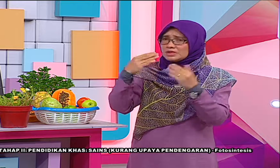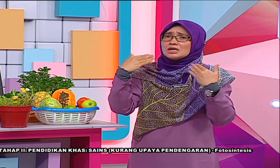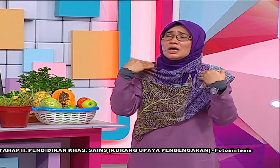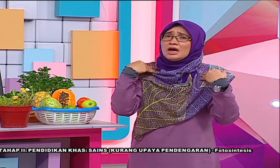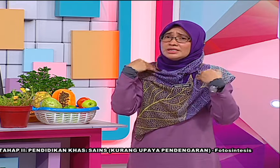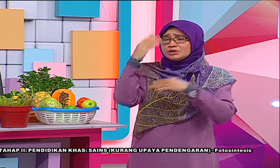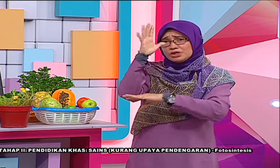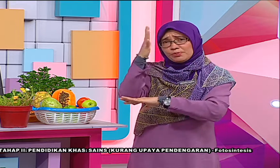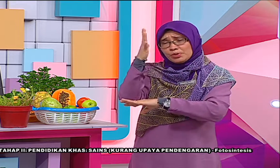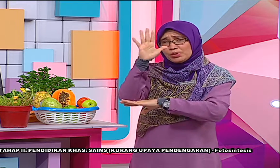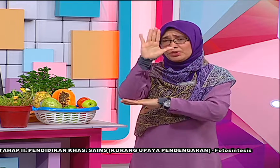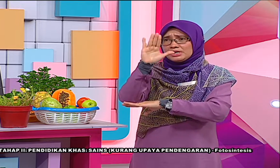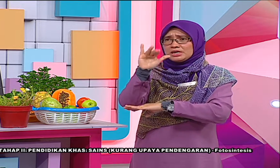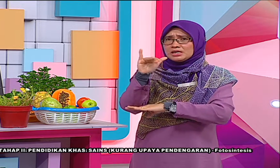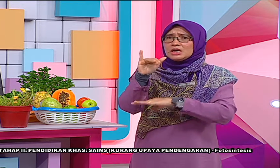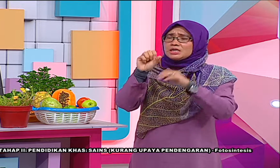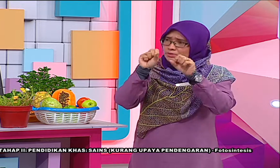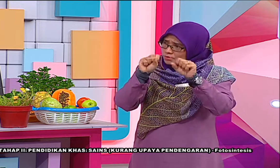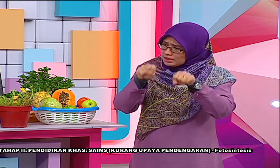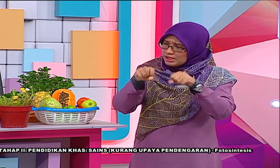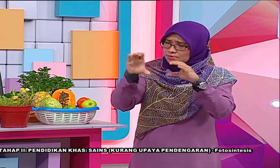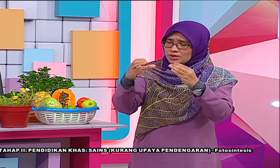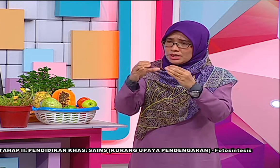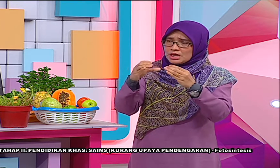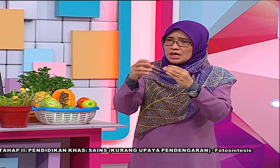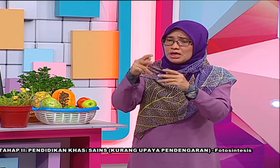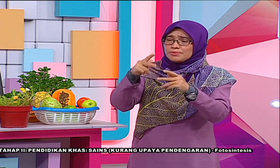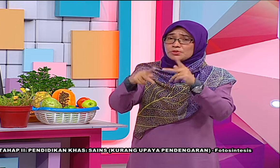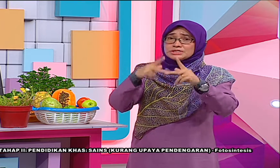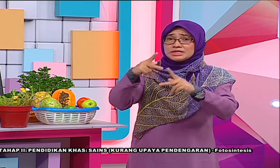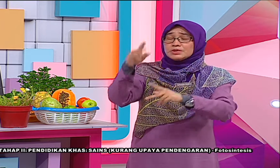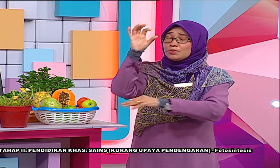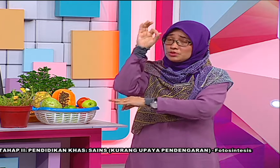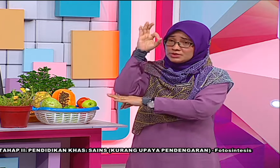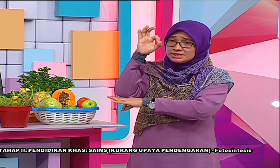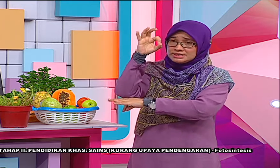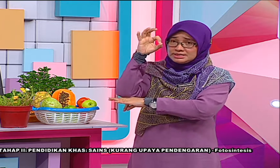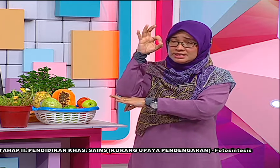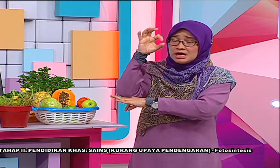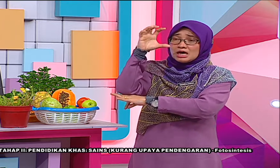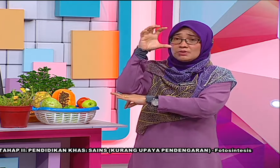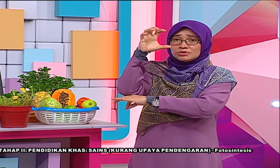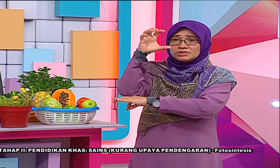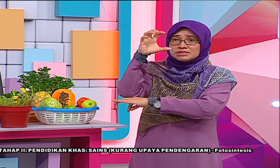ada juga pokok yang yang Budi buat proses fotosintesis fotosintesis